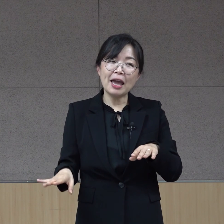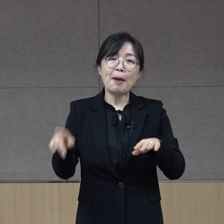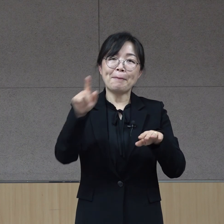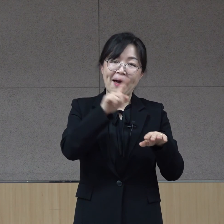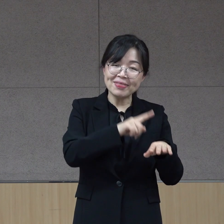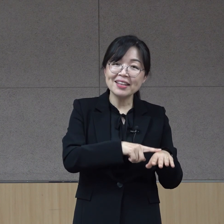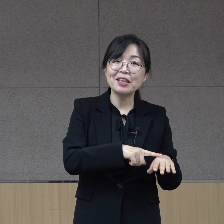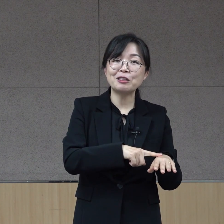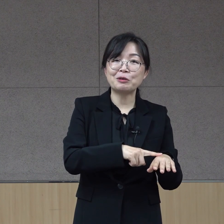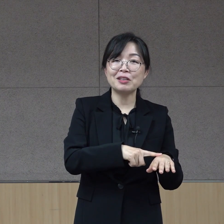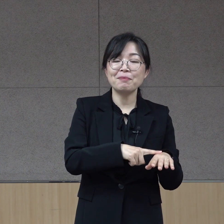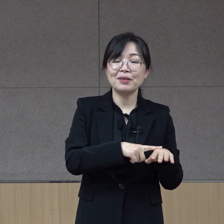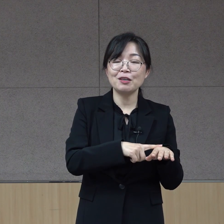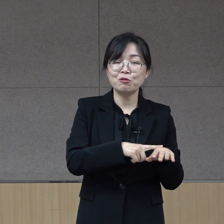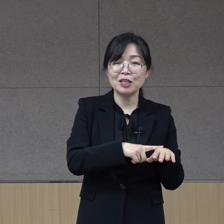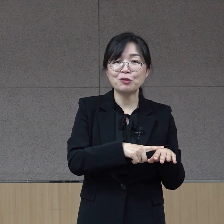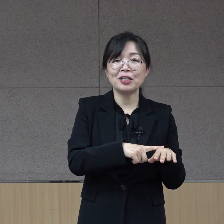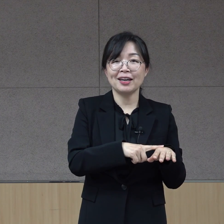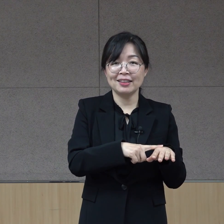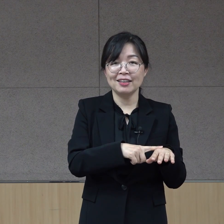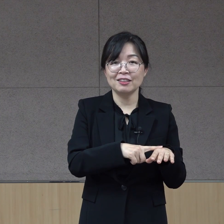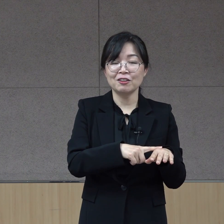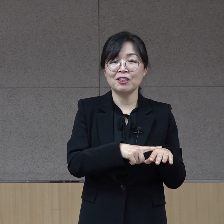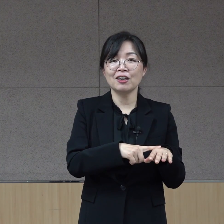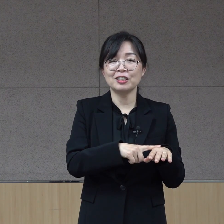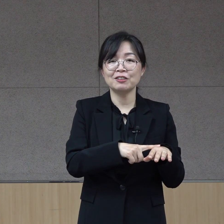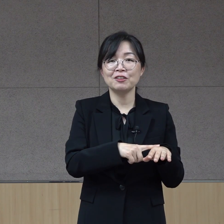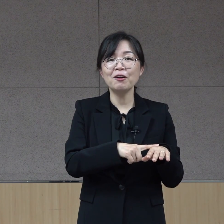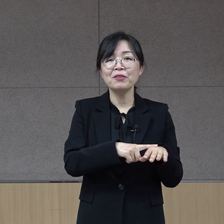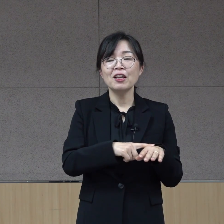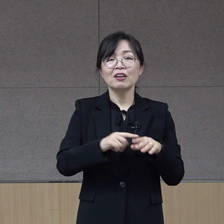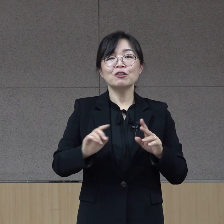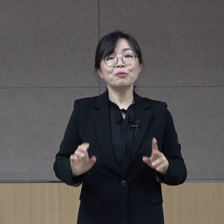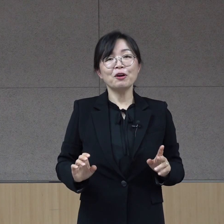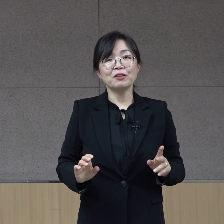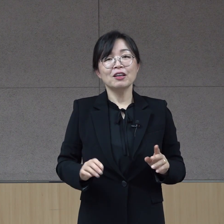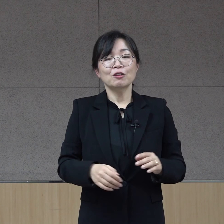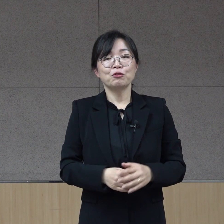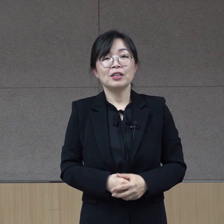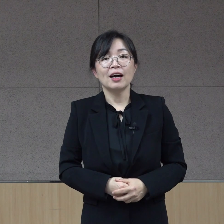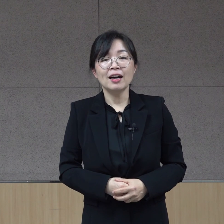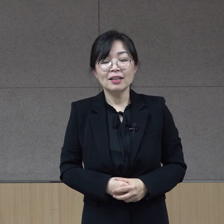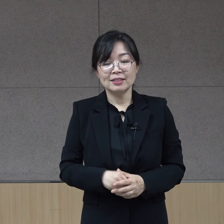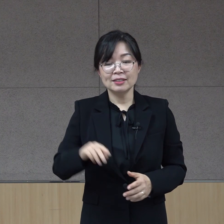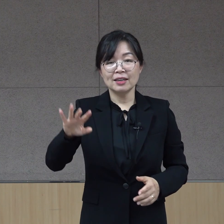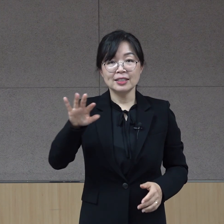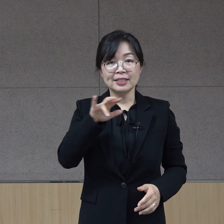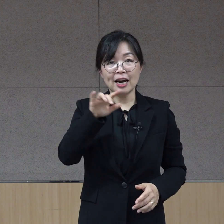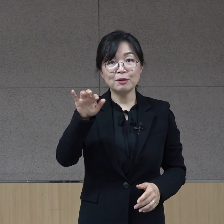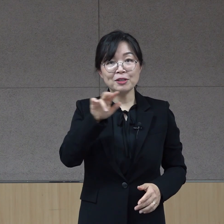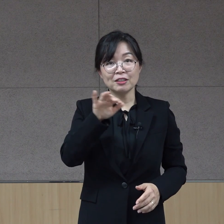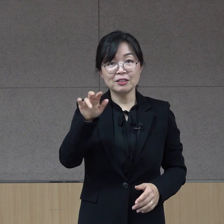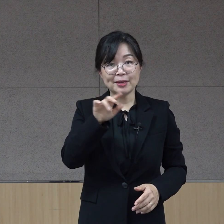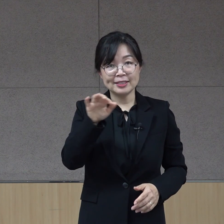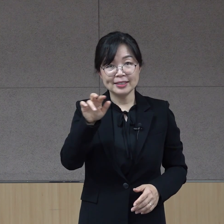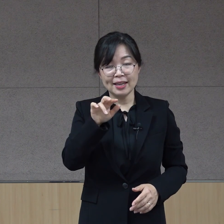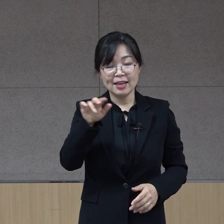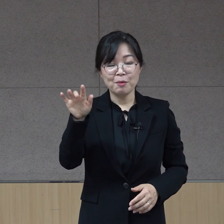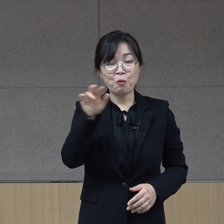거기에 반대되는 손을 비우세손이라고 한다는 거 기억하시고요. 그러면 우리가 지금까지 자음을 연습했을 때,